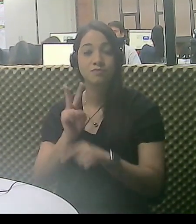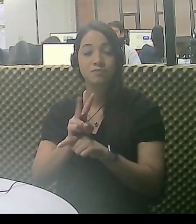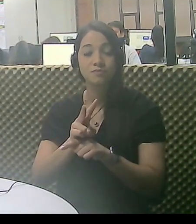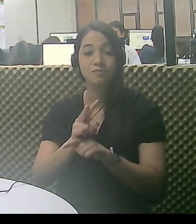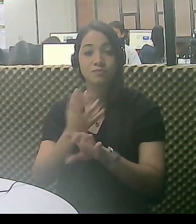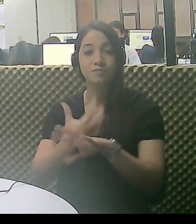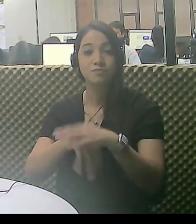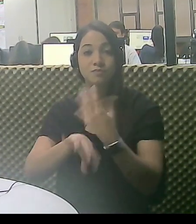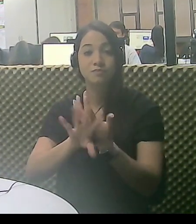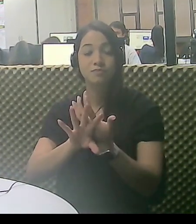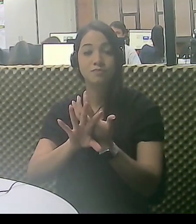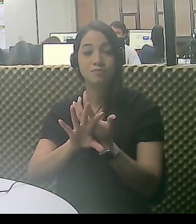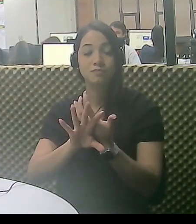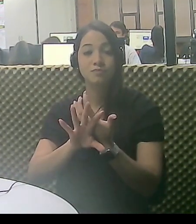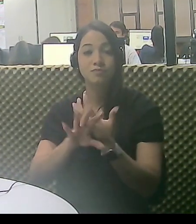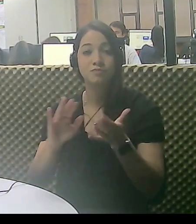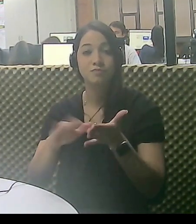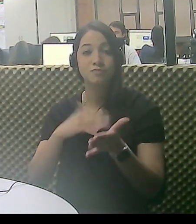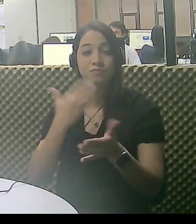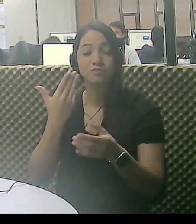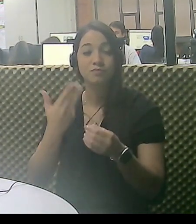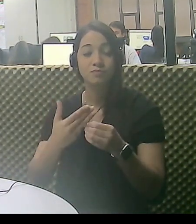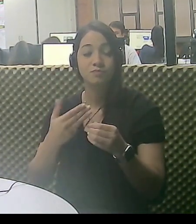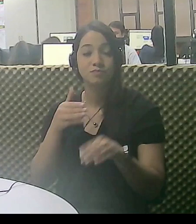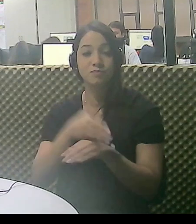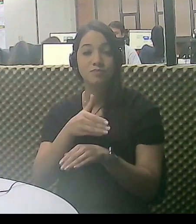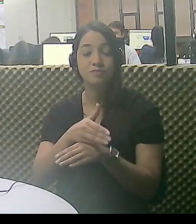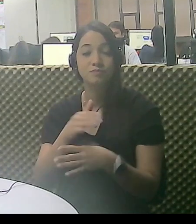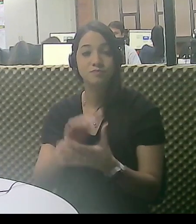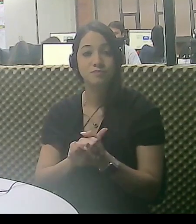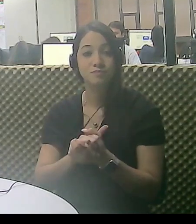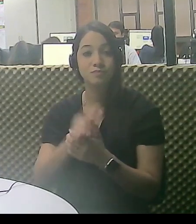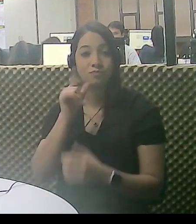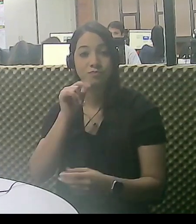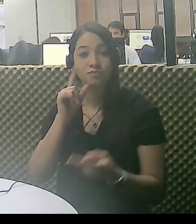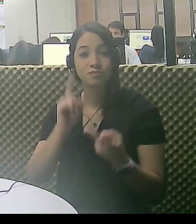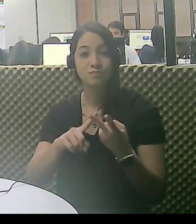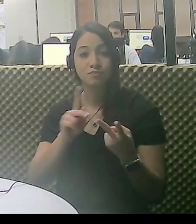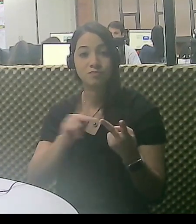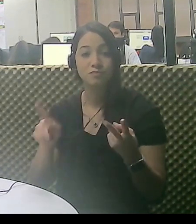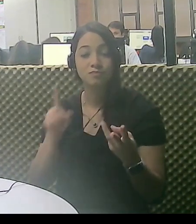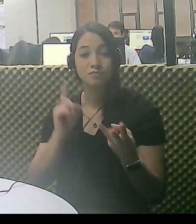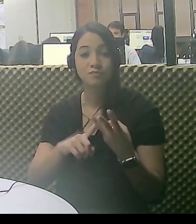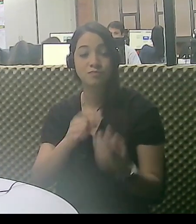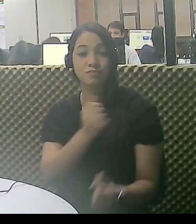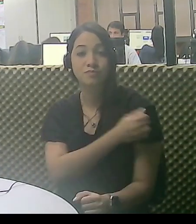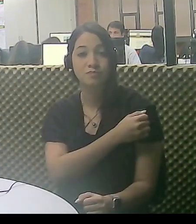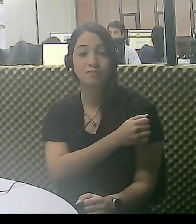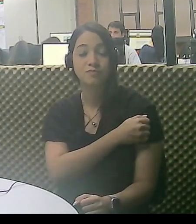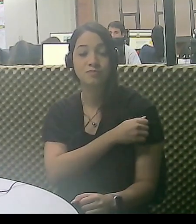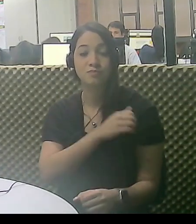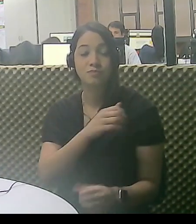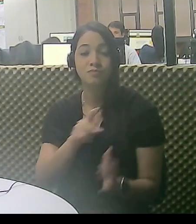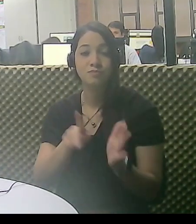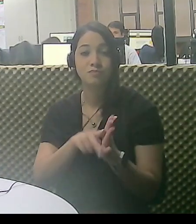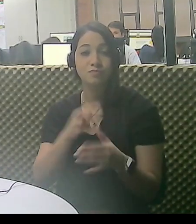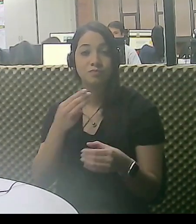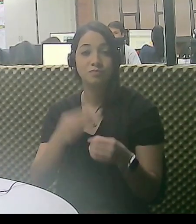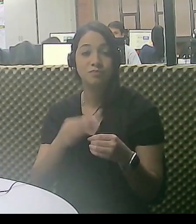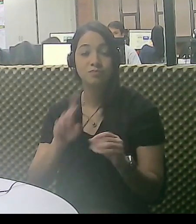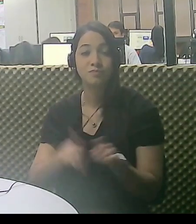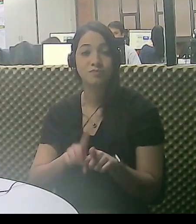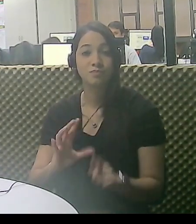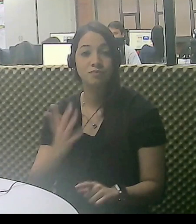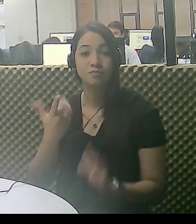meio ambiente realizadas pelas secretarias participantes, DEMAI, professores e estudantes municipais. Também